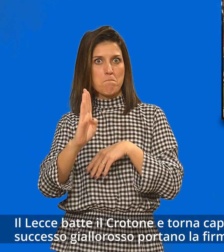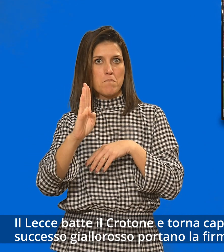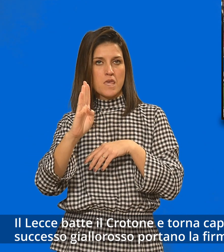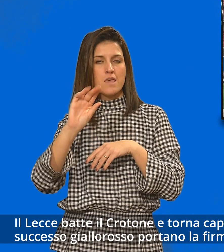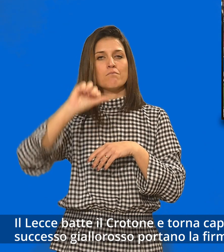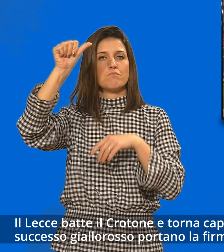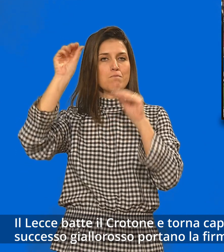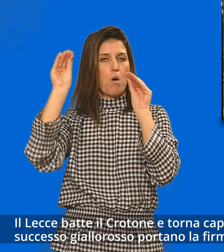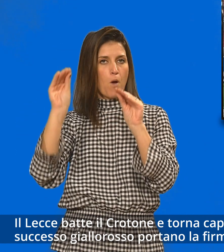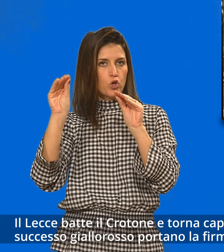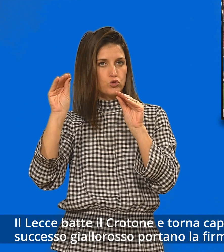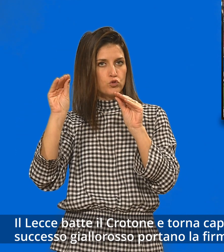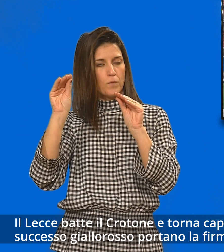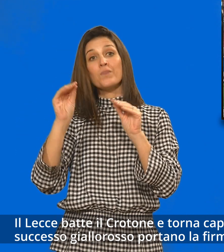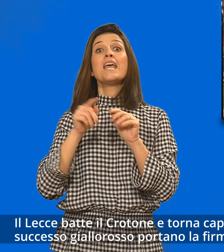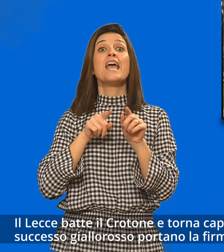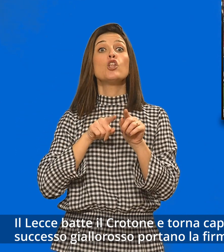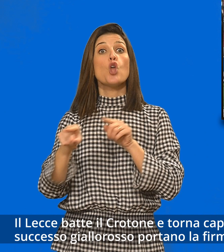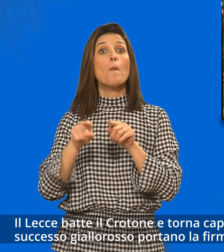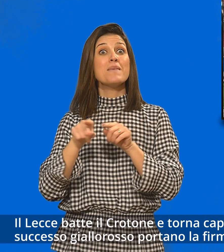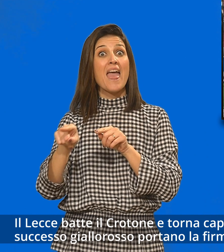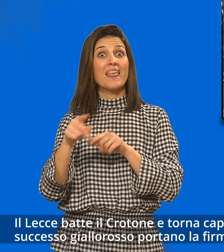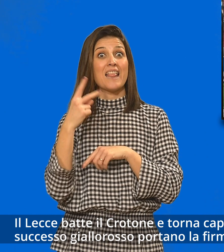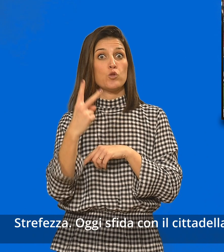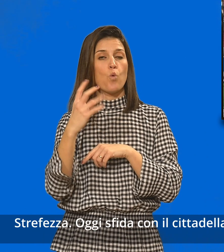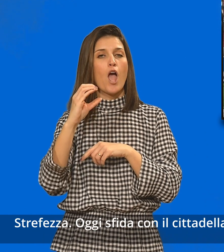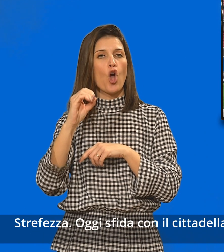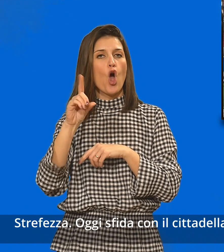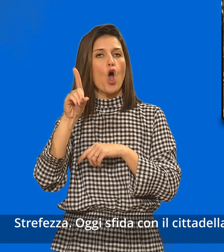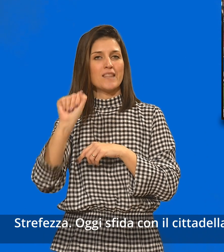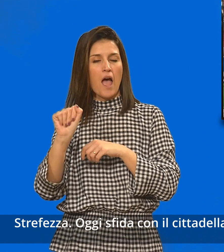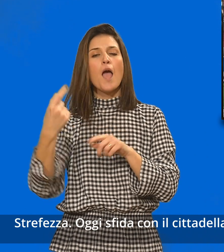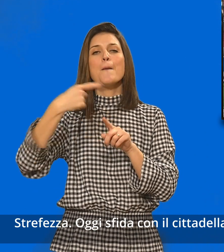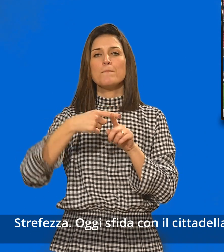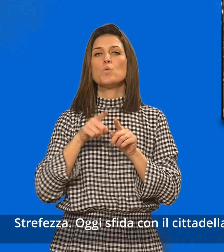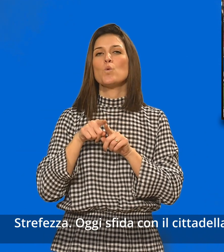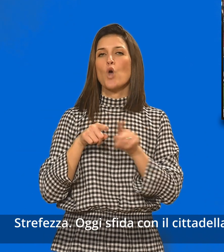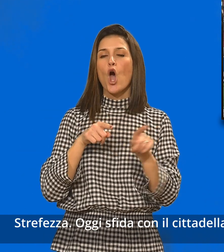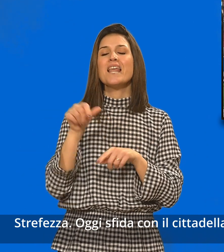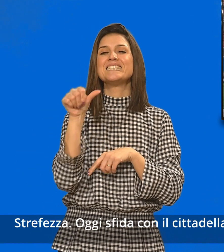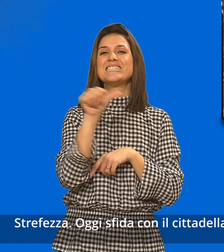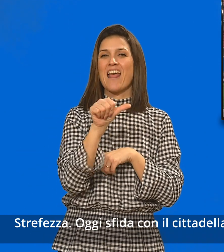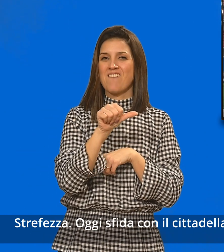portano la firma di coda doppietta e strefezza oggi sfida con il